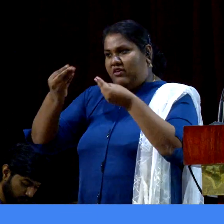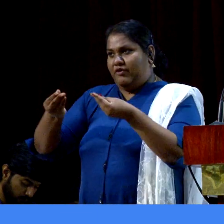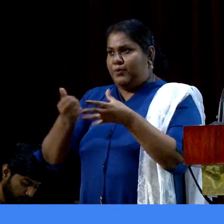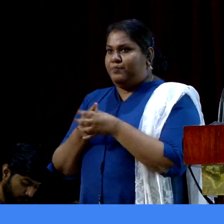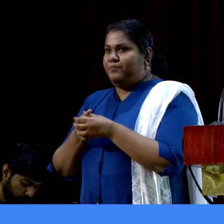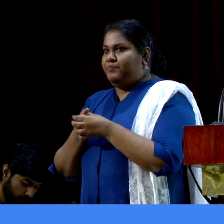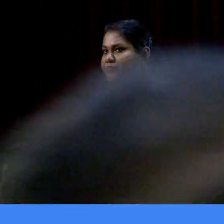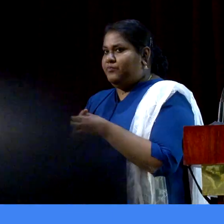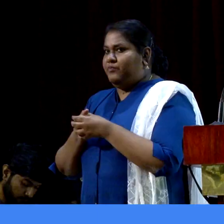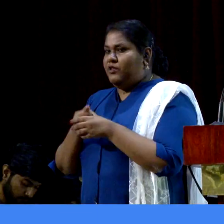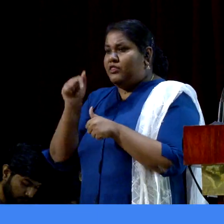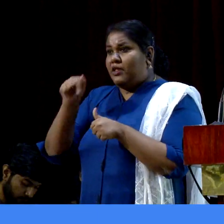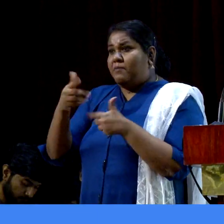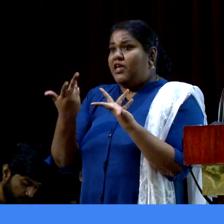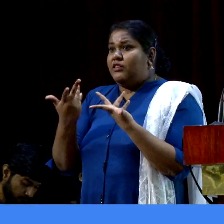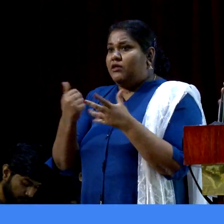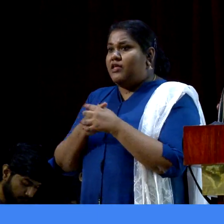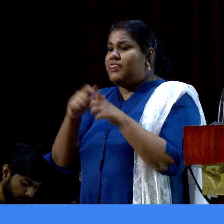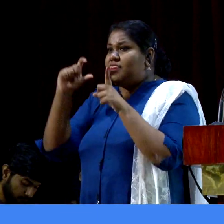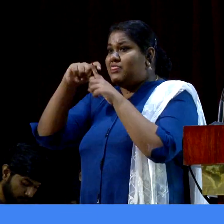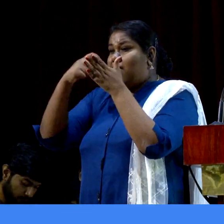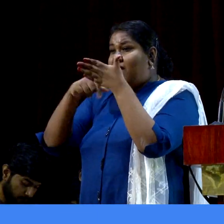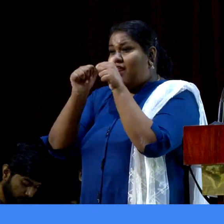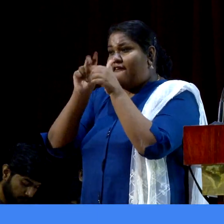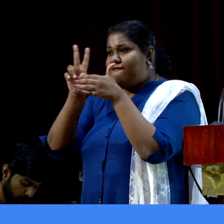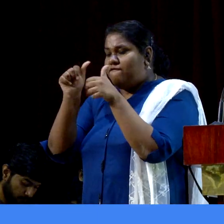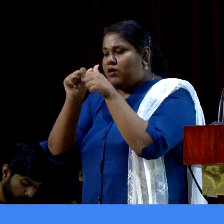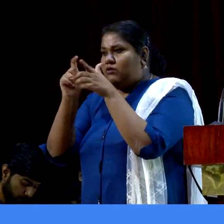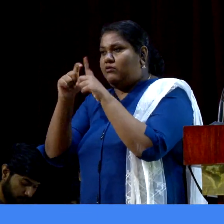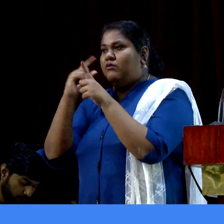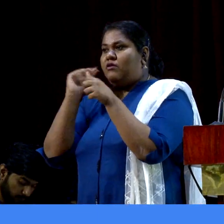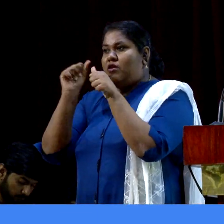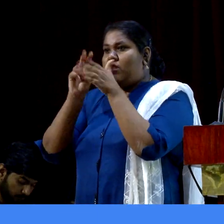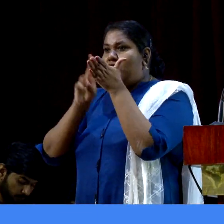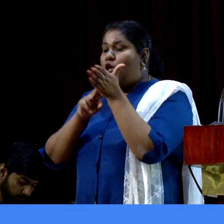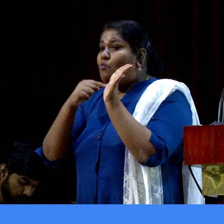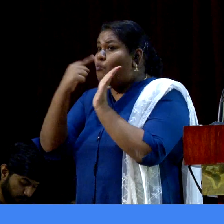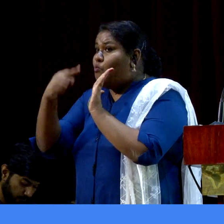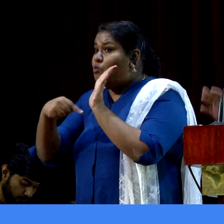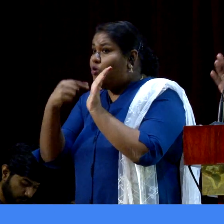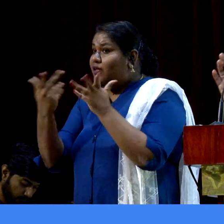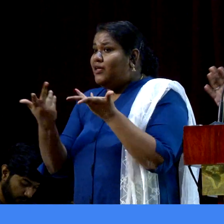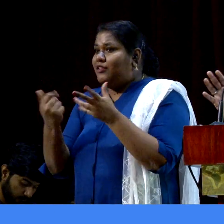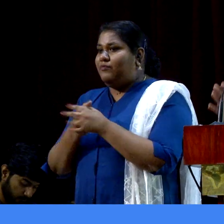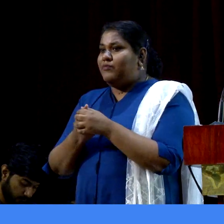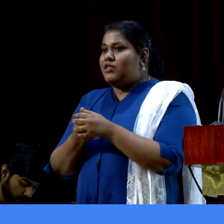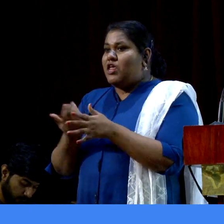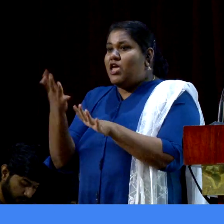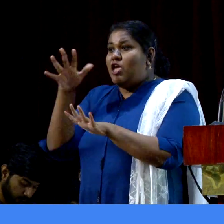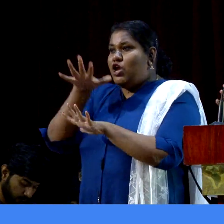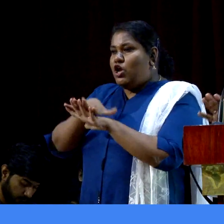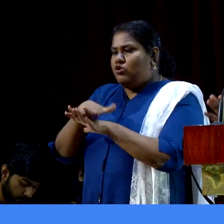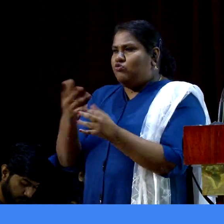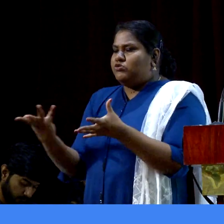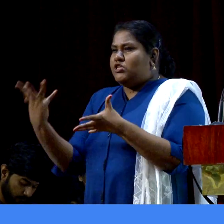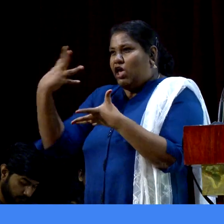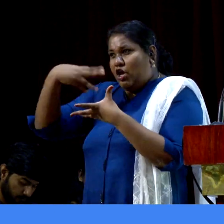ஹவ் எஸ்டாப்ளிஷ்ட் எ டிராவிடியன் மாடல் கவர்னன்ஸ் தட் இஸ் இன்க்ளூசிவ் கவர்னன்ஸ் டு